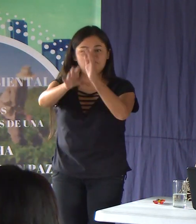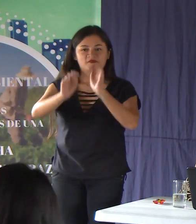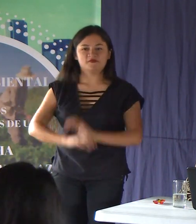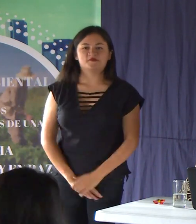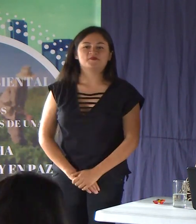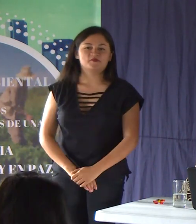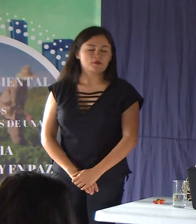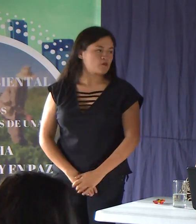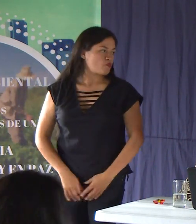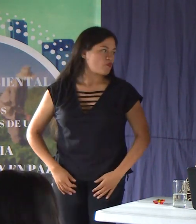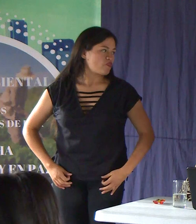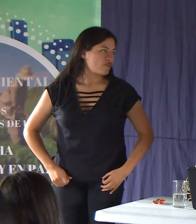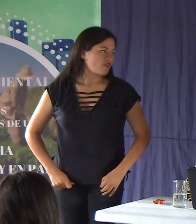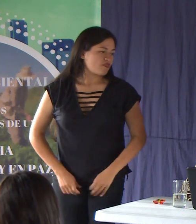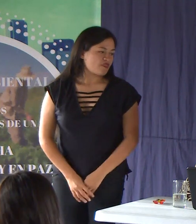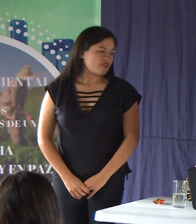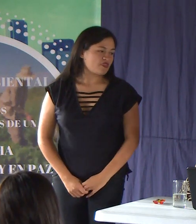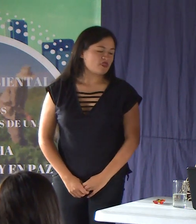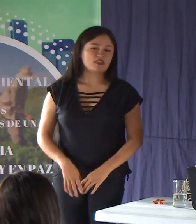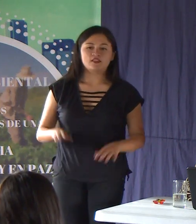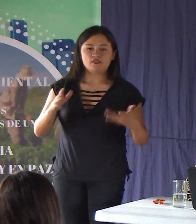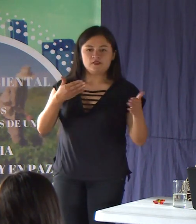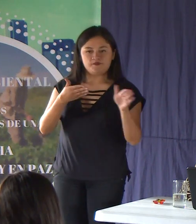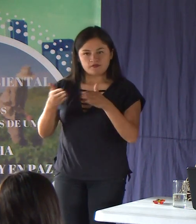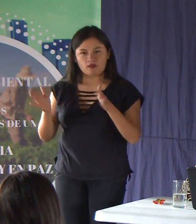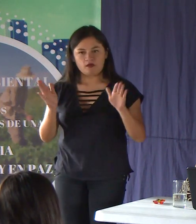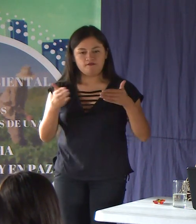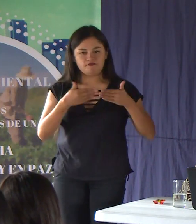Entonces, bien, cerrando el tema de territorio,